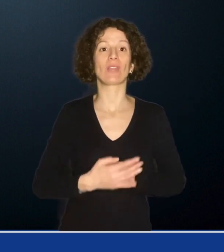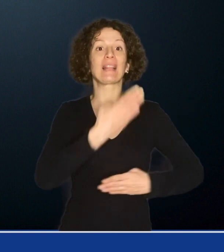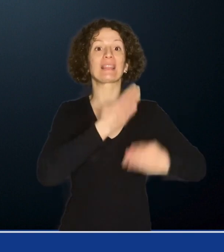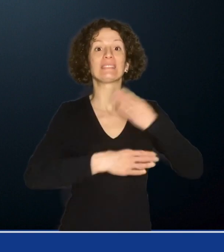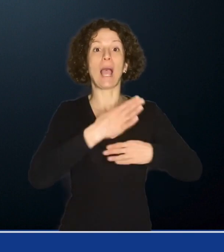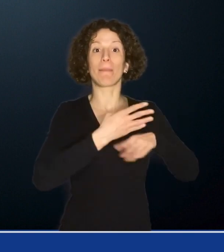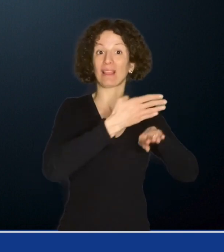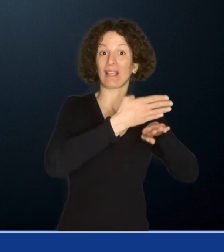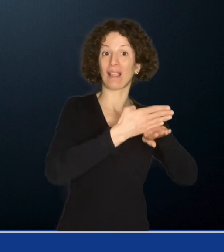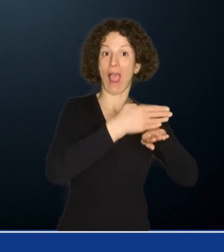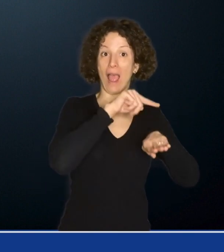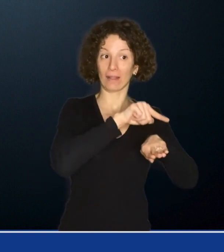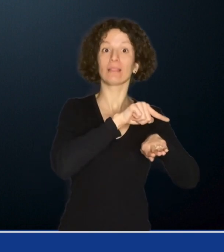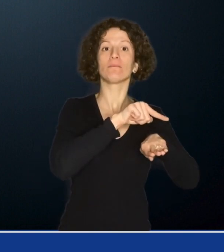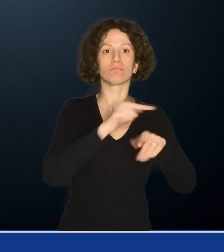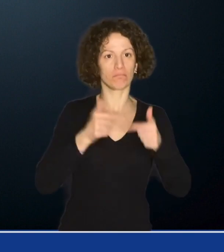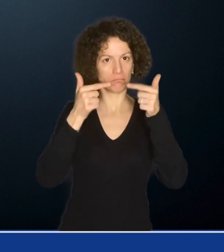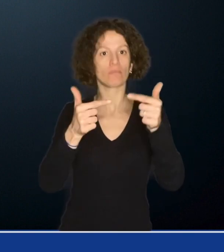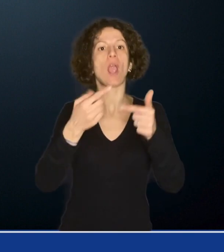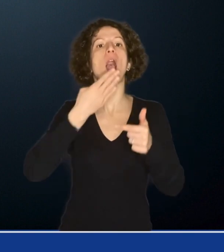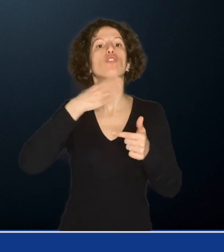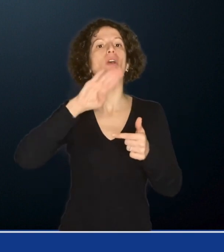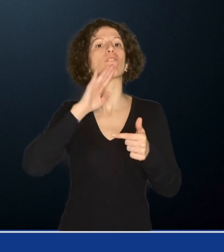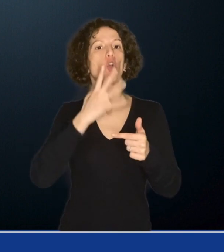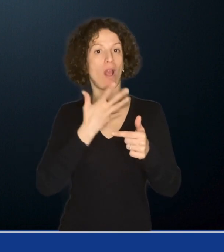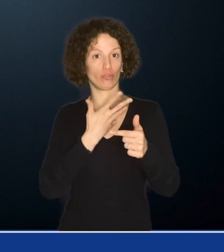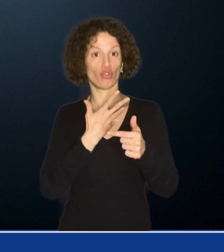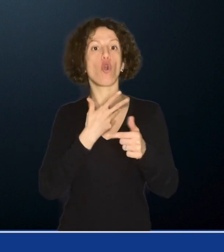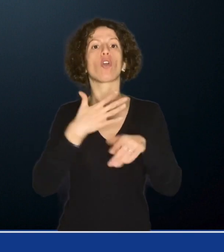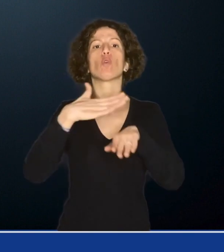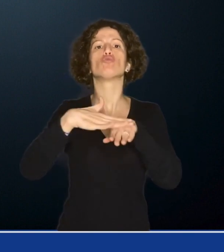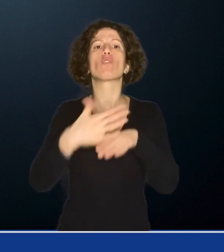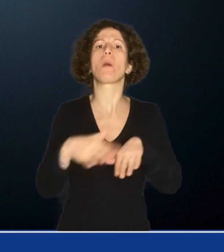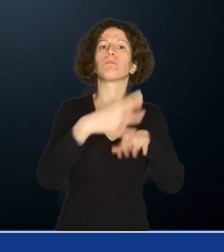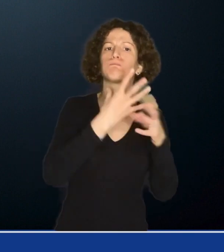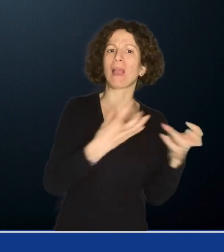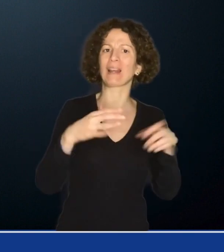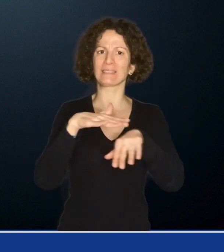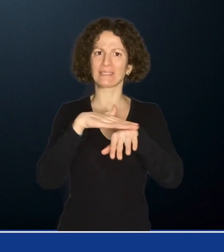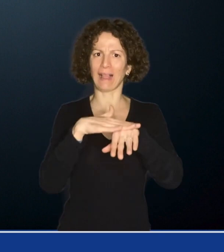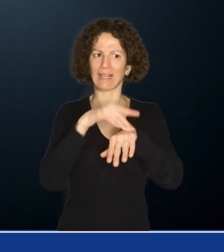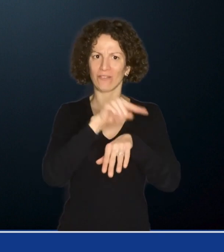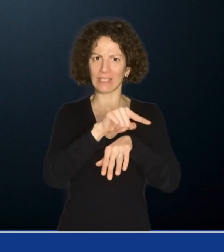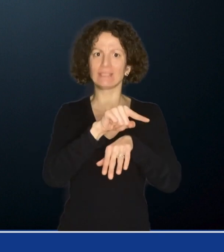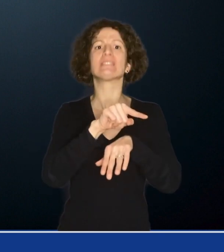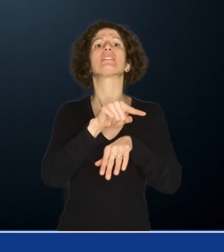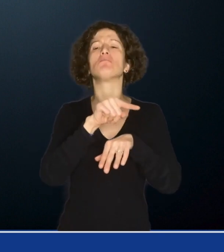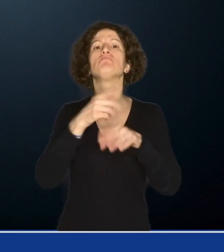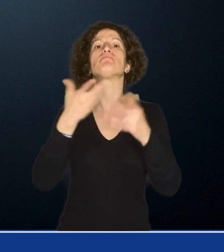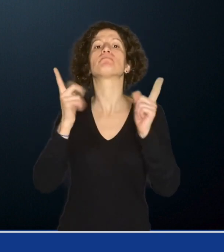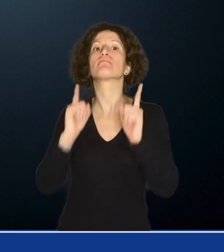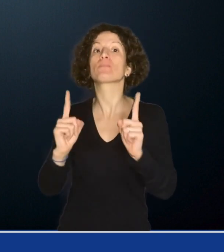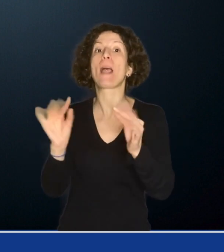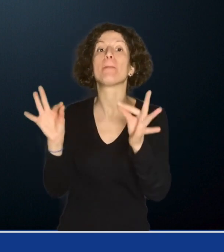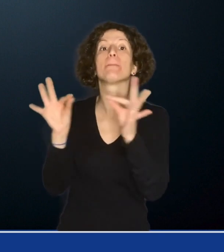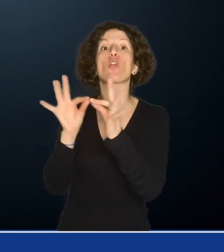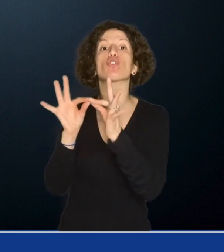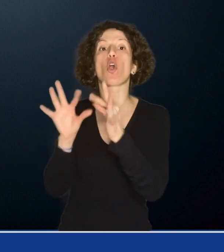la disability card Inoltre permette l'accesso a tutte le agevolazioni di beni e servizi attivate tramite protocolli